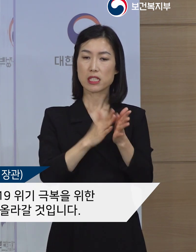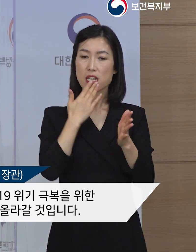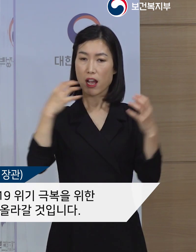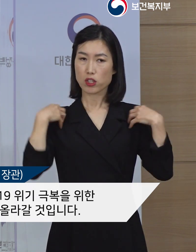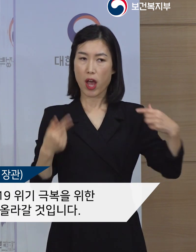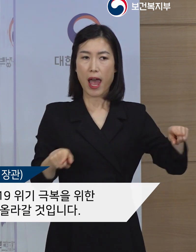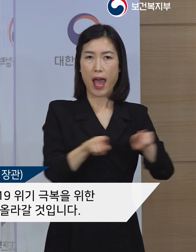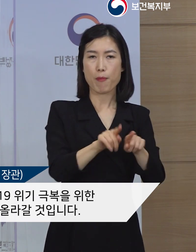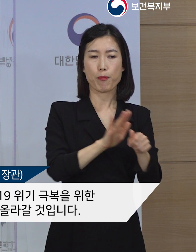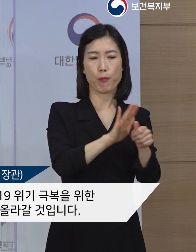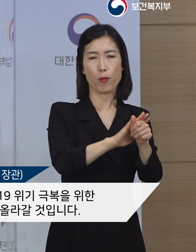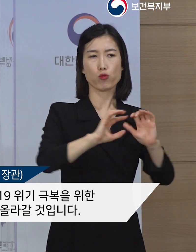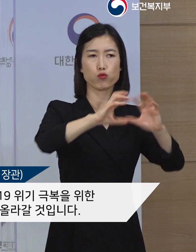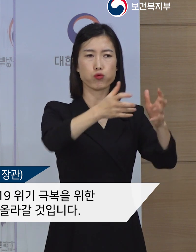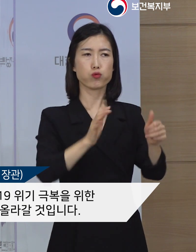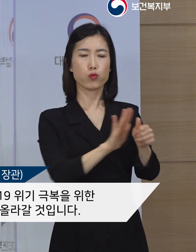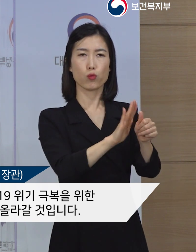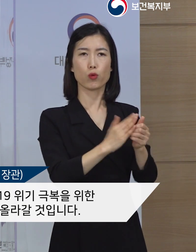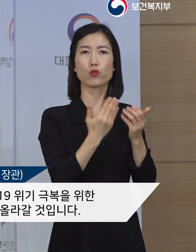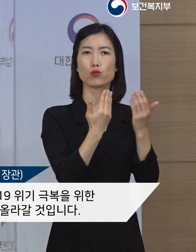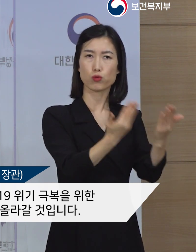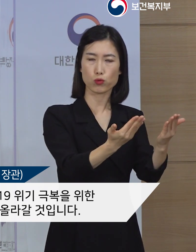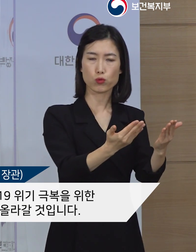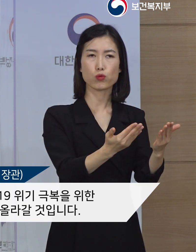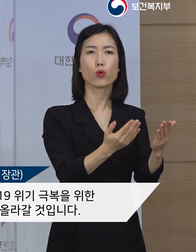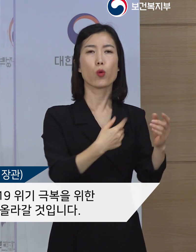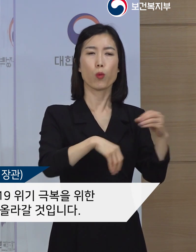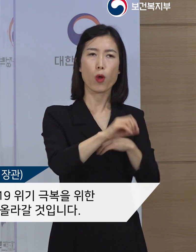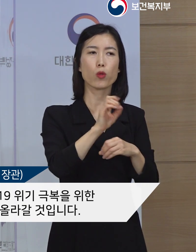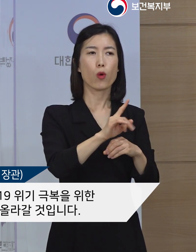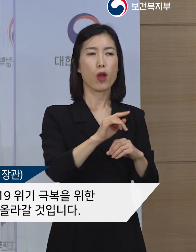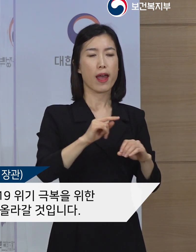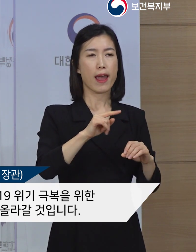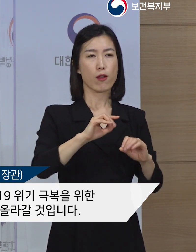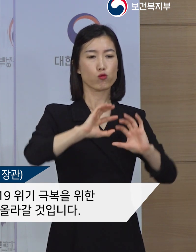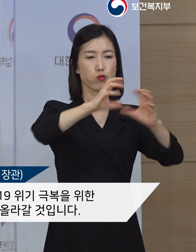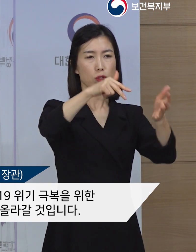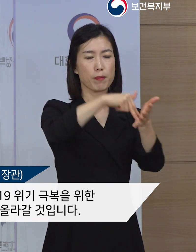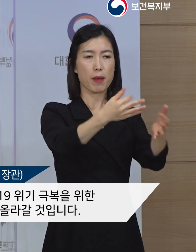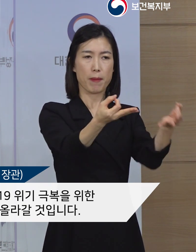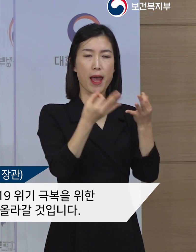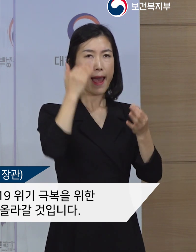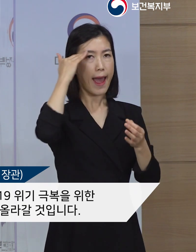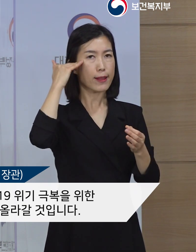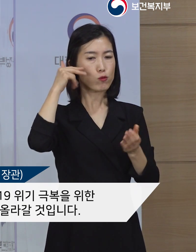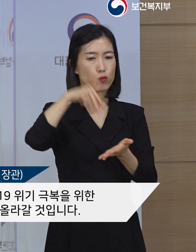극복을 위한 국제사회의 노력에 기여하고 국제적 위상이 올라갈 것입니다.